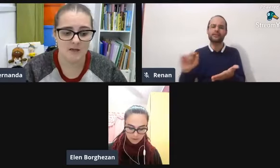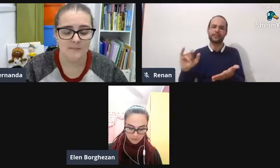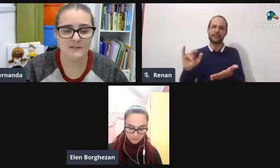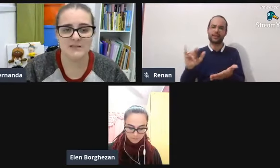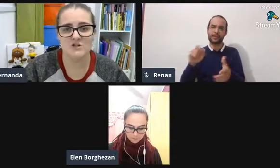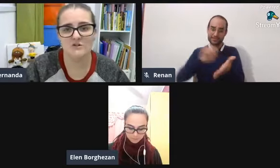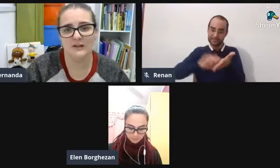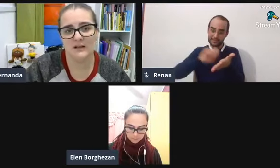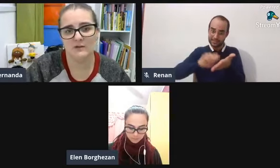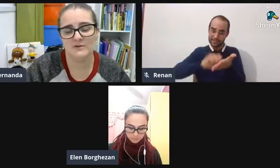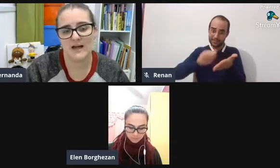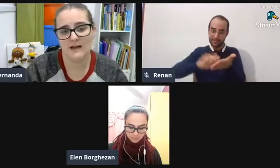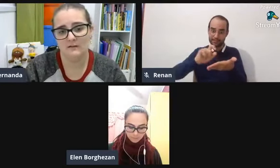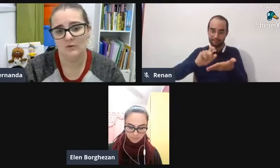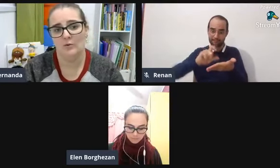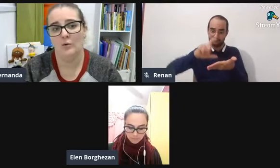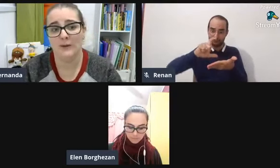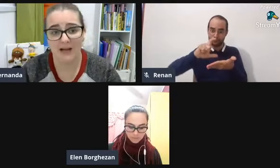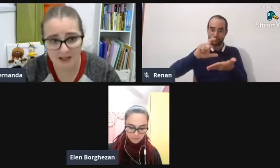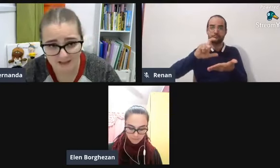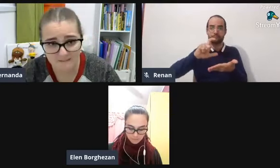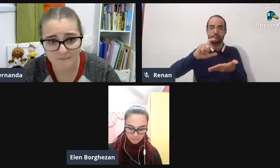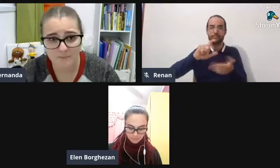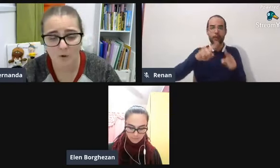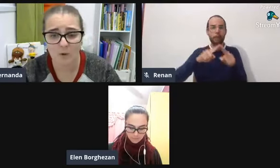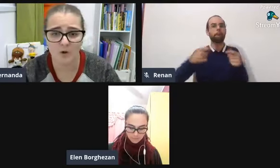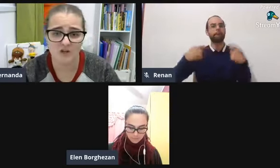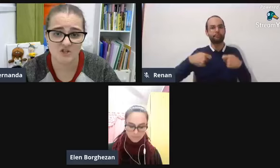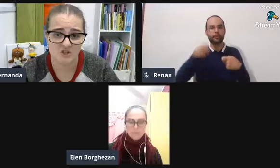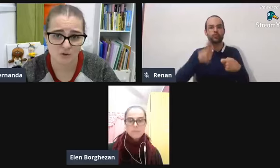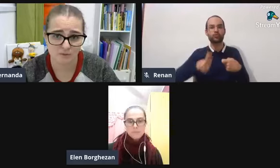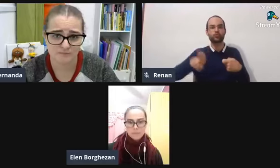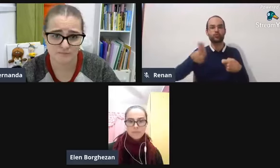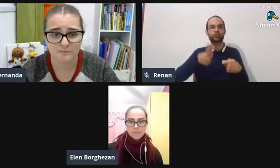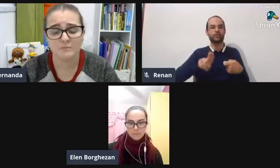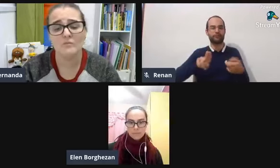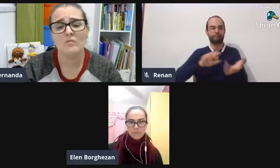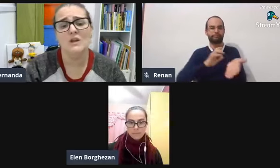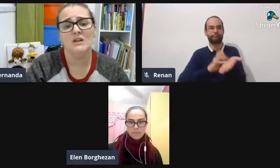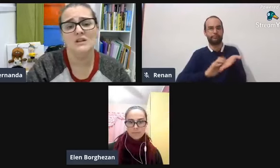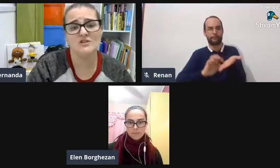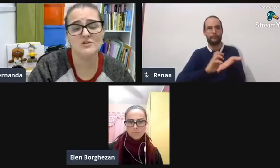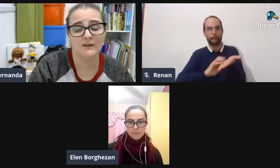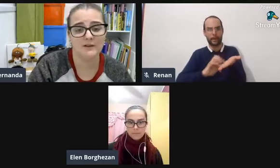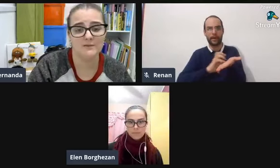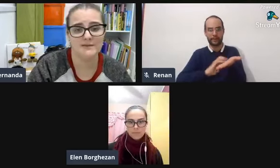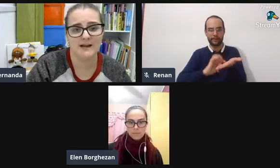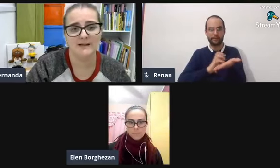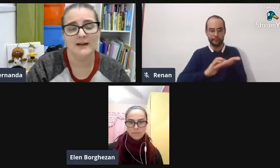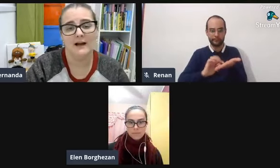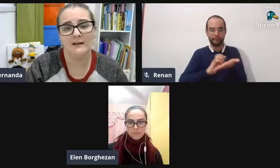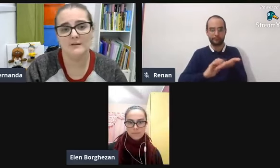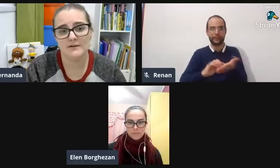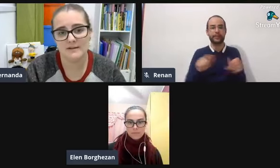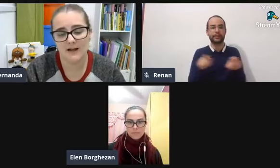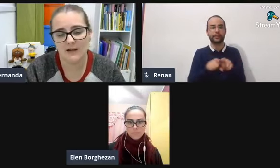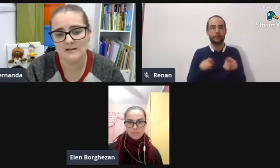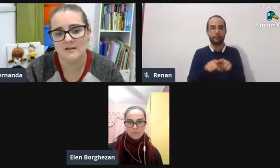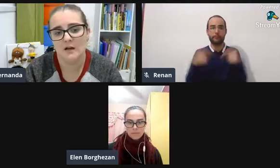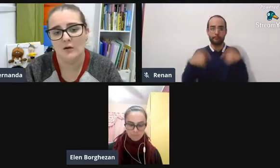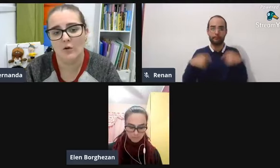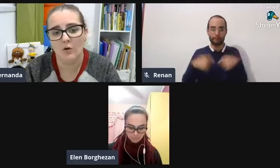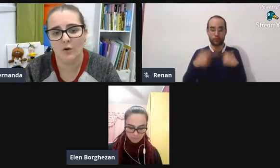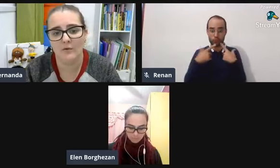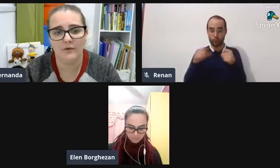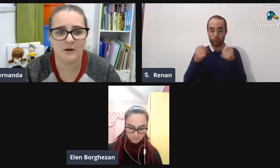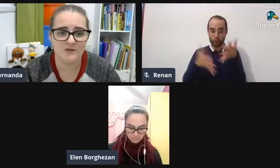ampliada, mas a gente vai ter que usar o Braille como registro e a gente vai ter que usar a língua de